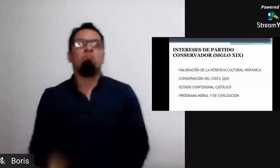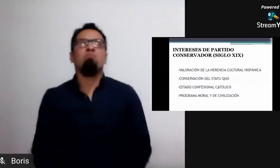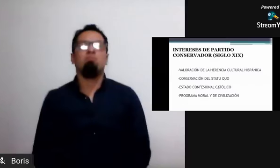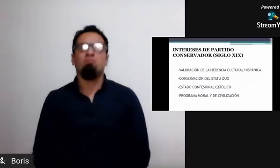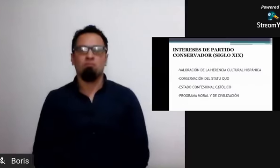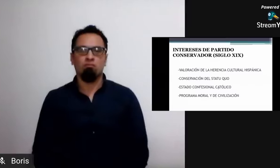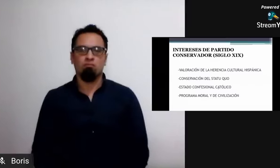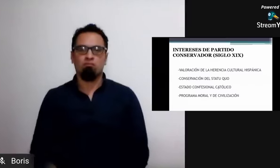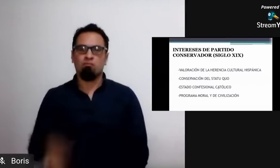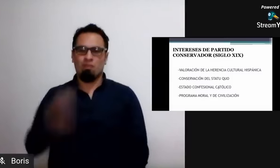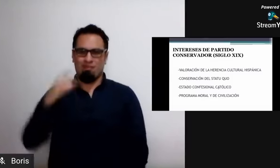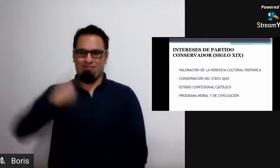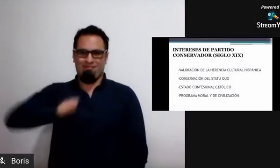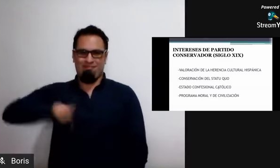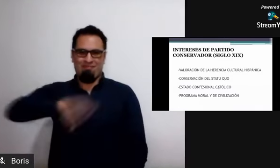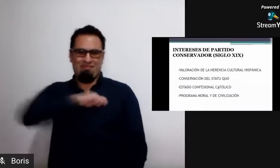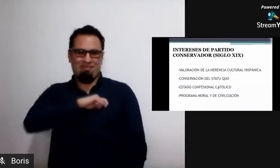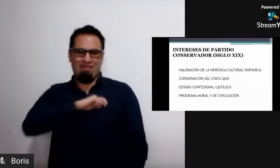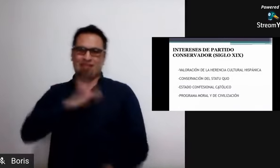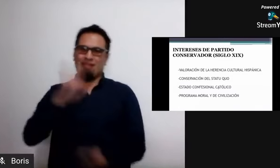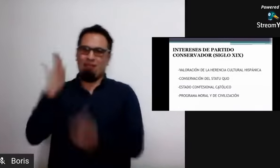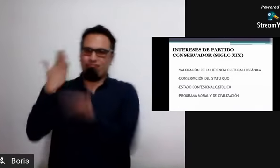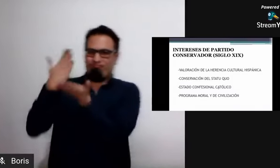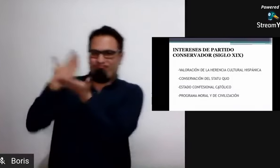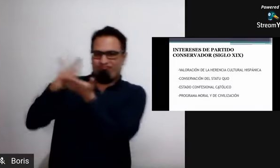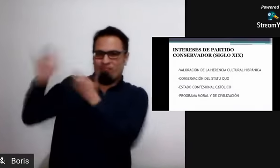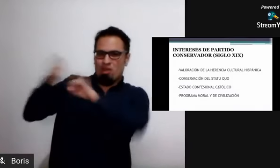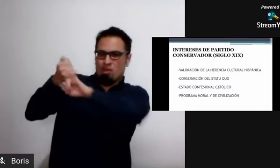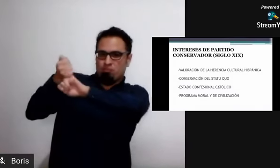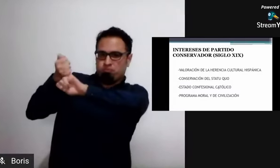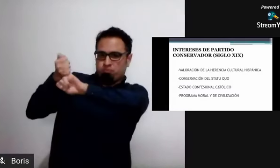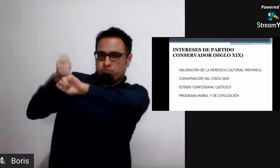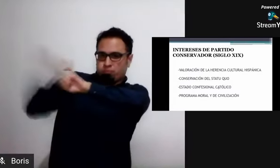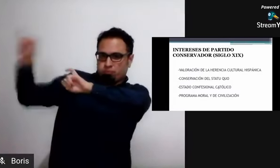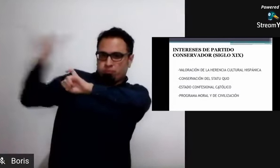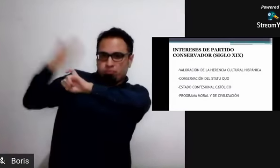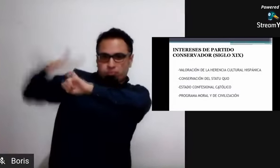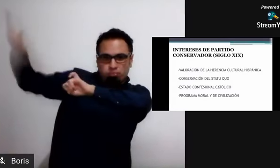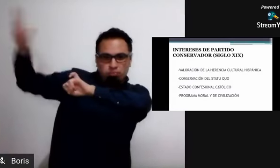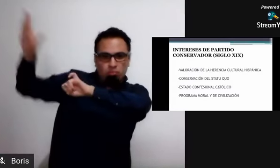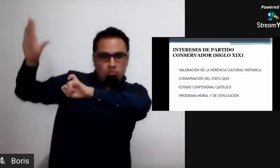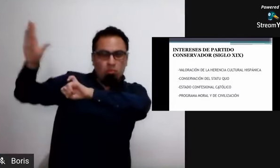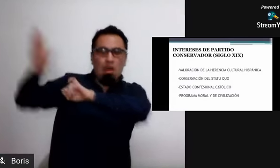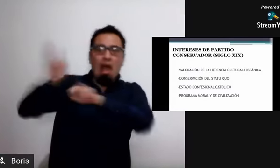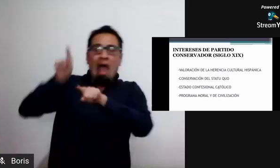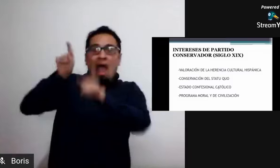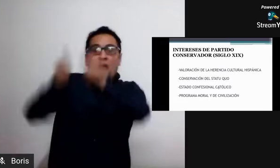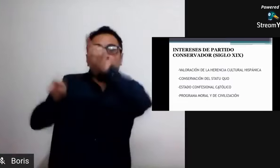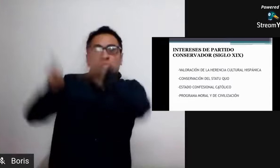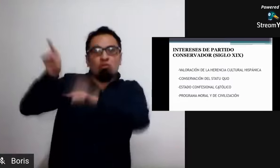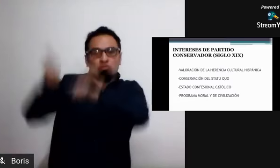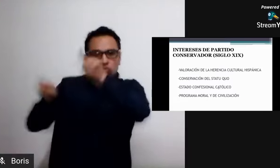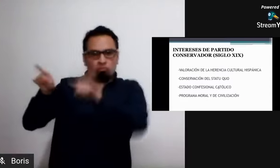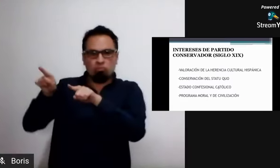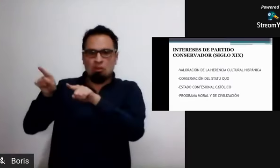siglo XIX estaban enfocados a si bien ya estábamos constituidos